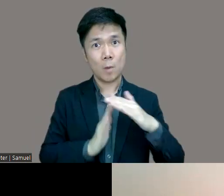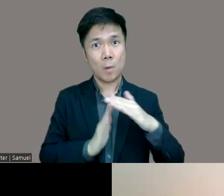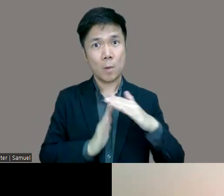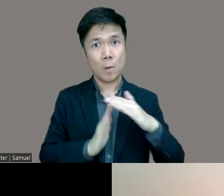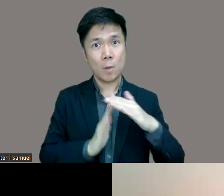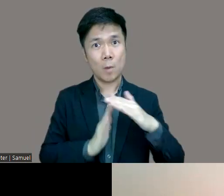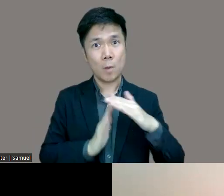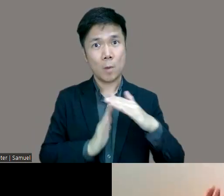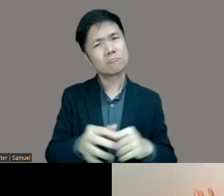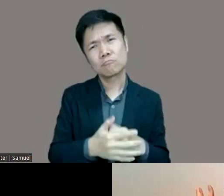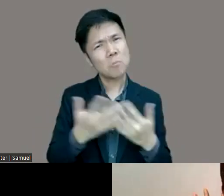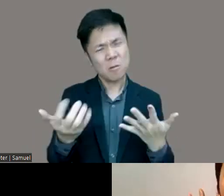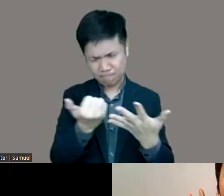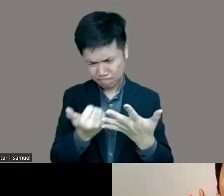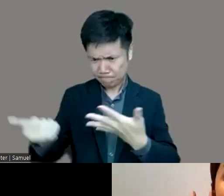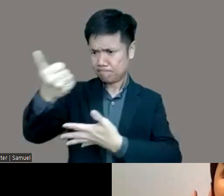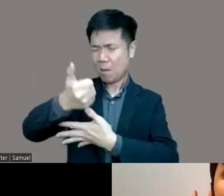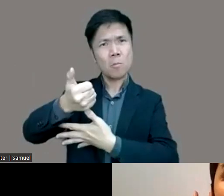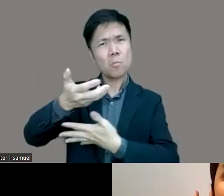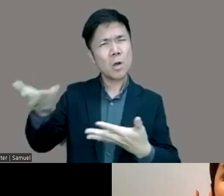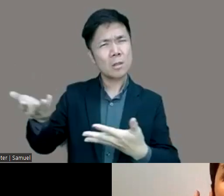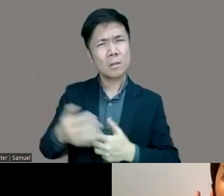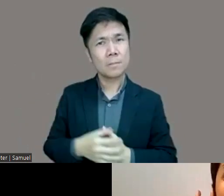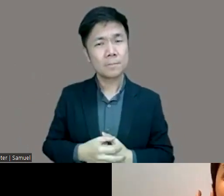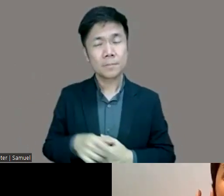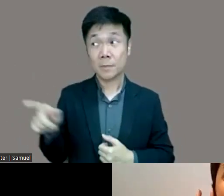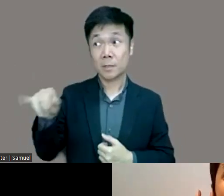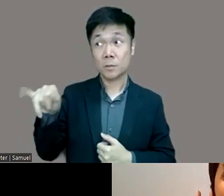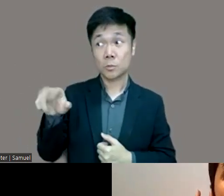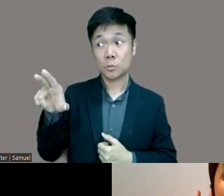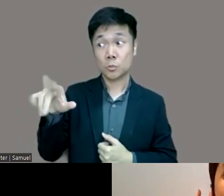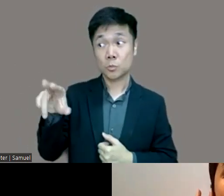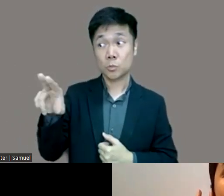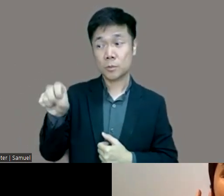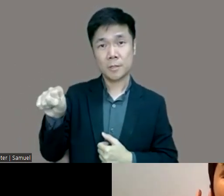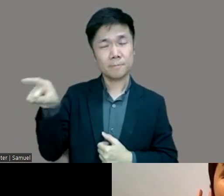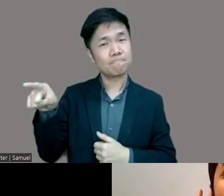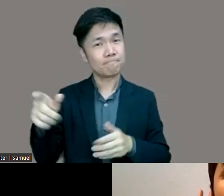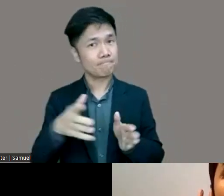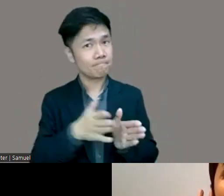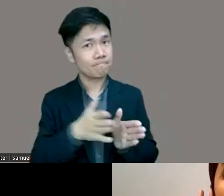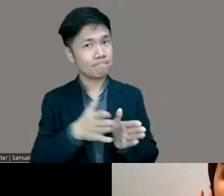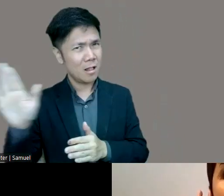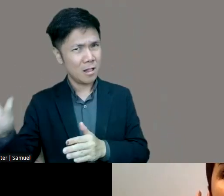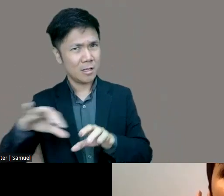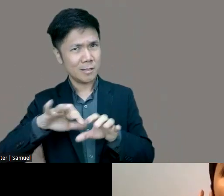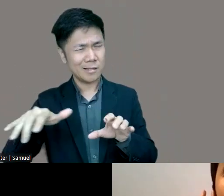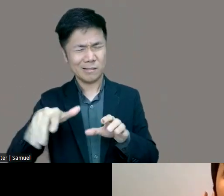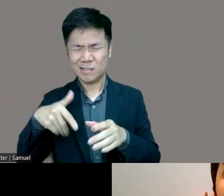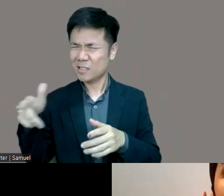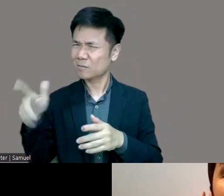Ce que nous voulons entendre, c'est quelles sont les priorités. Le problème que Julius